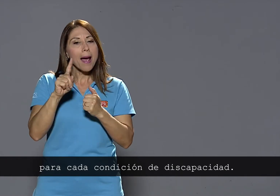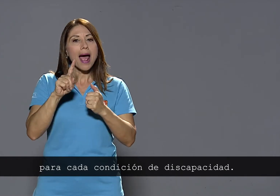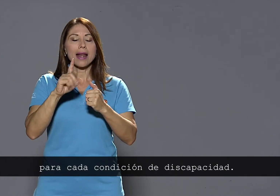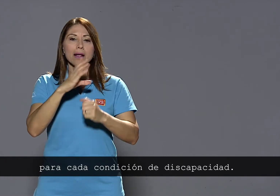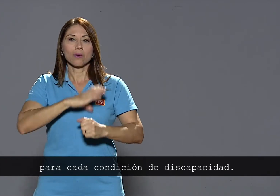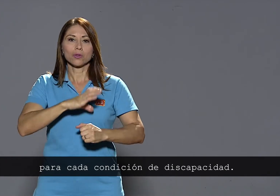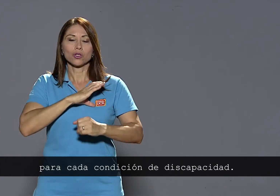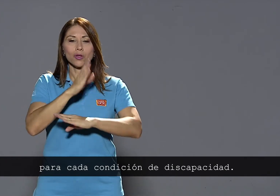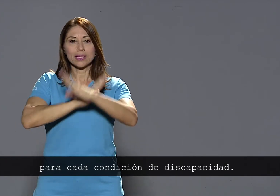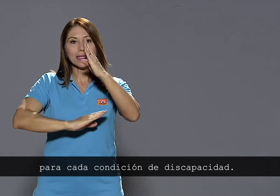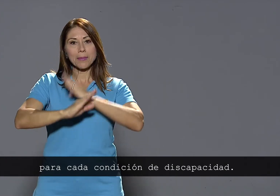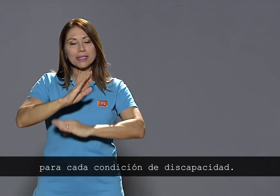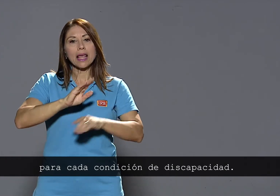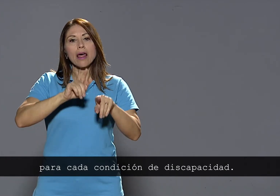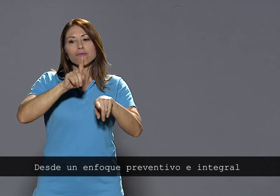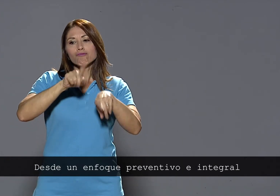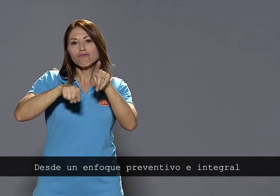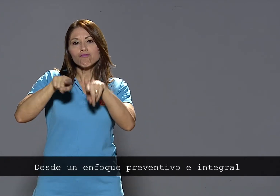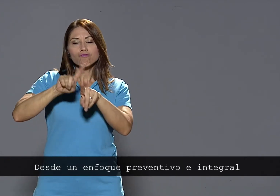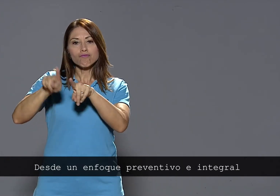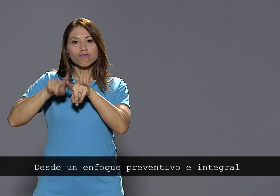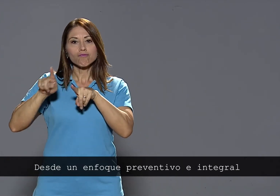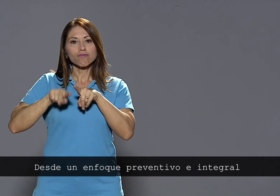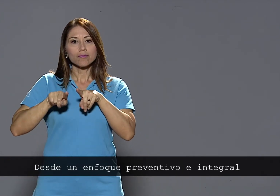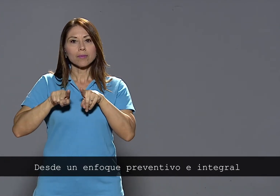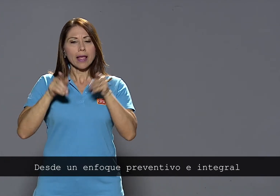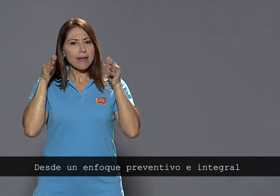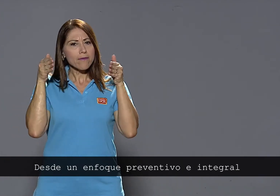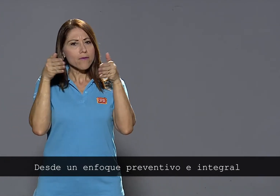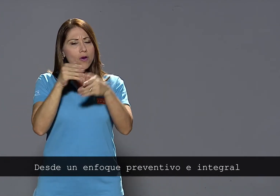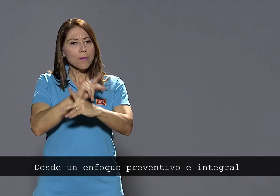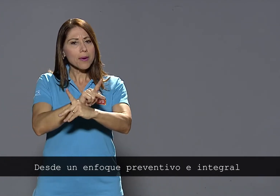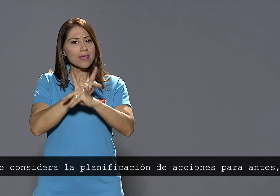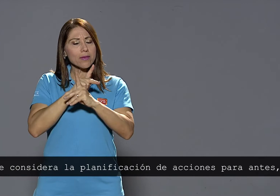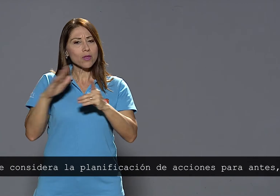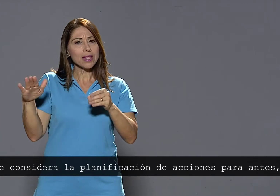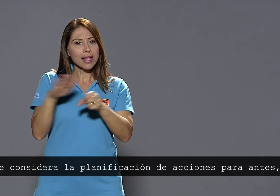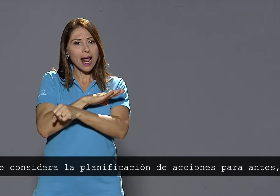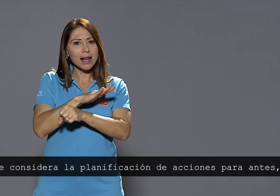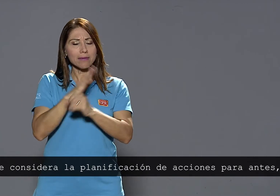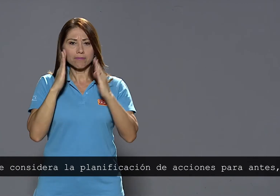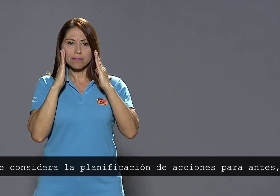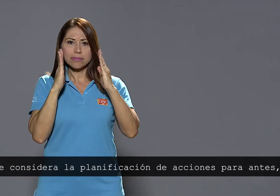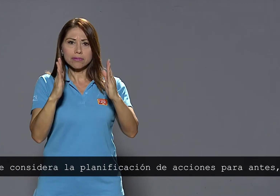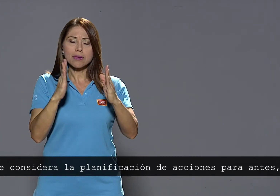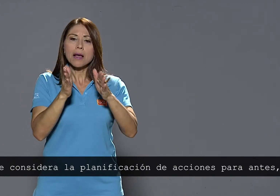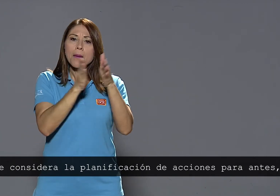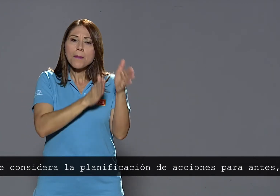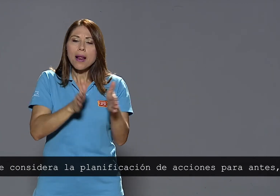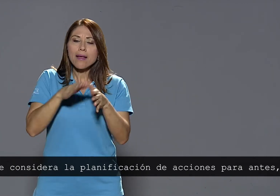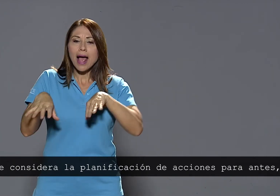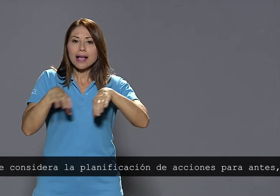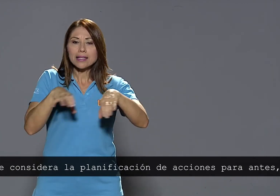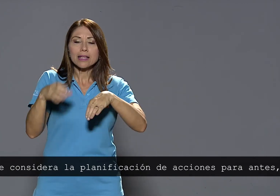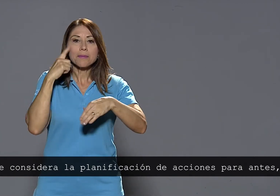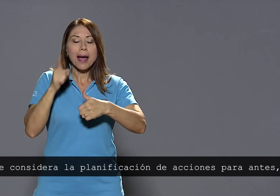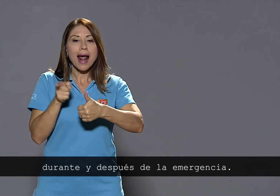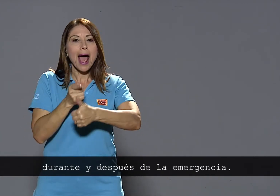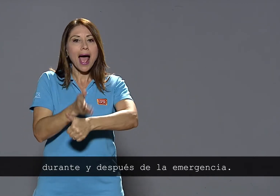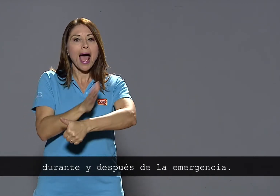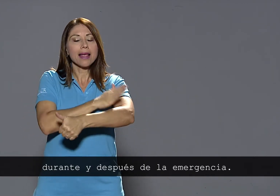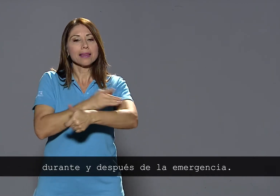de discapacidad. Desde un enfoque preventivo e integral, se considera la planificación de acciones para